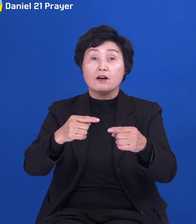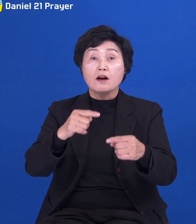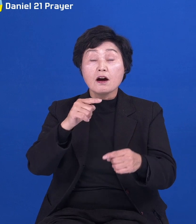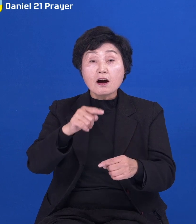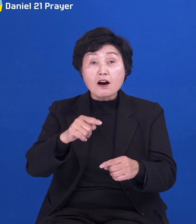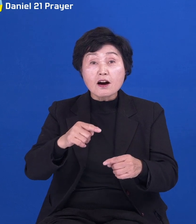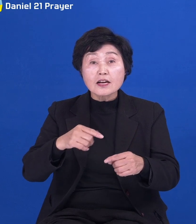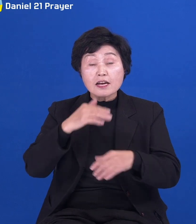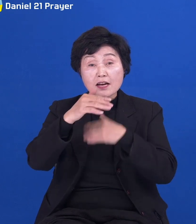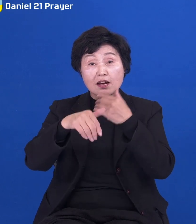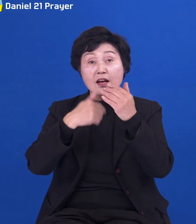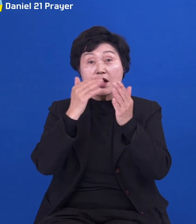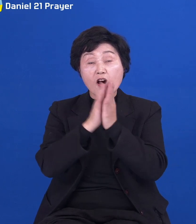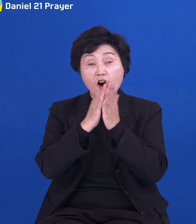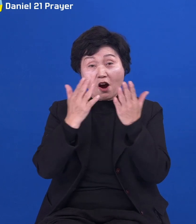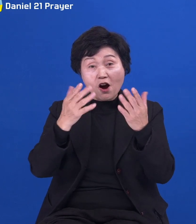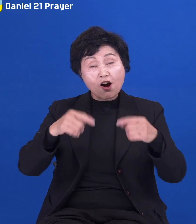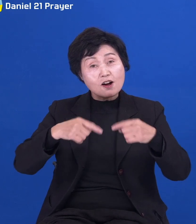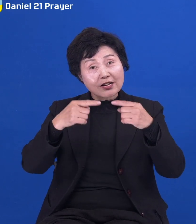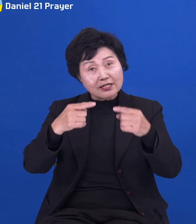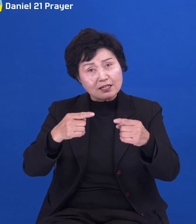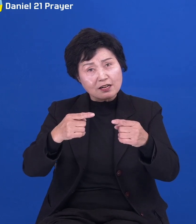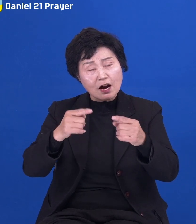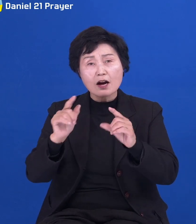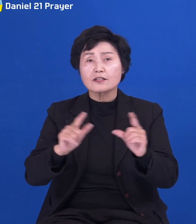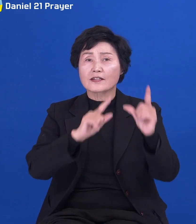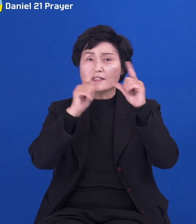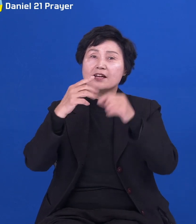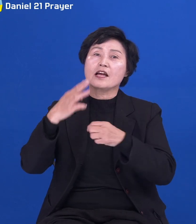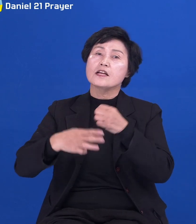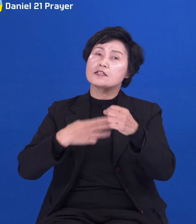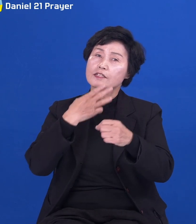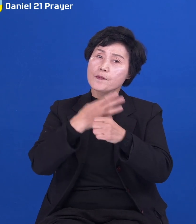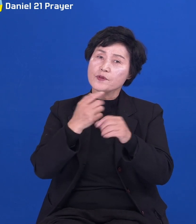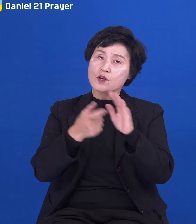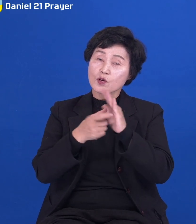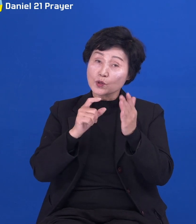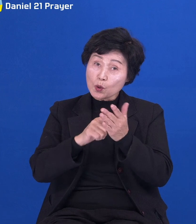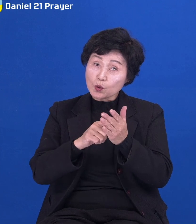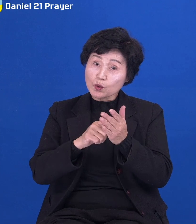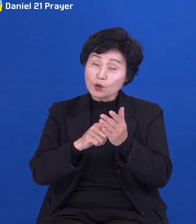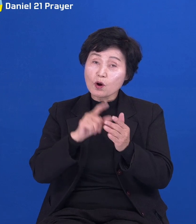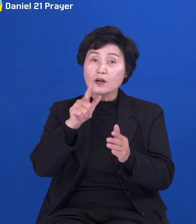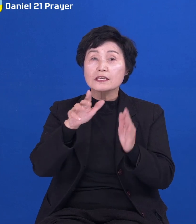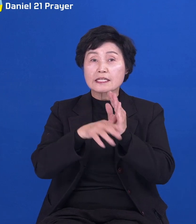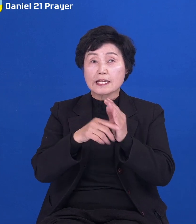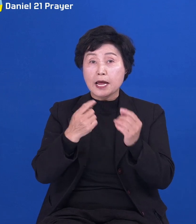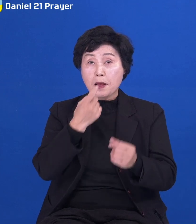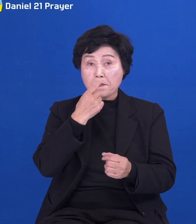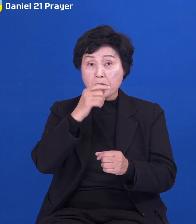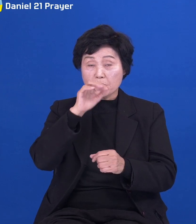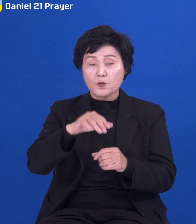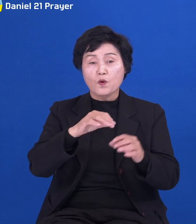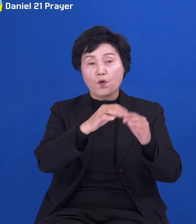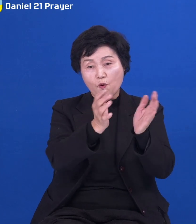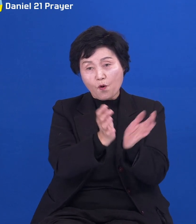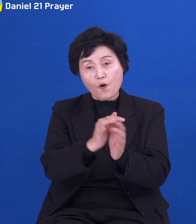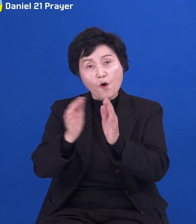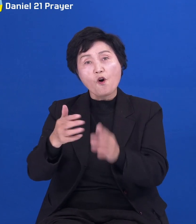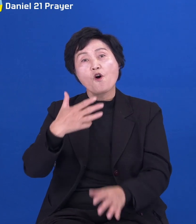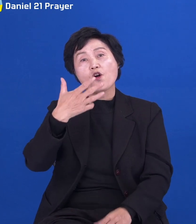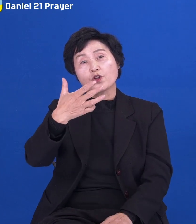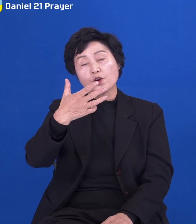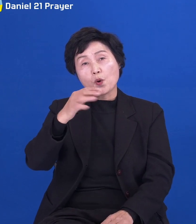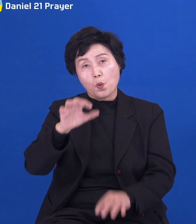지는 한 3년 정도 되었어요. 당시 사역장은 8개로 나누어져 있었어요. 아침 6시에 기상해서 7시까지